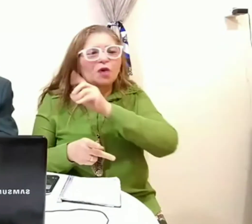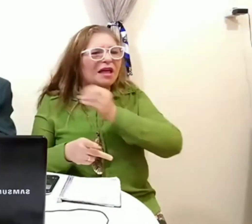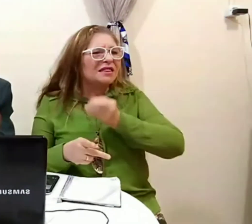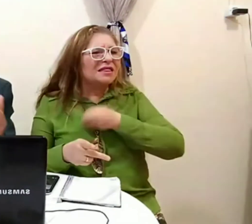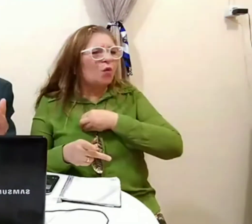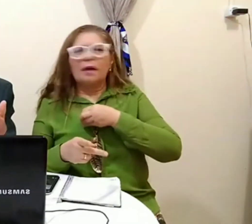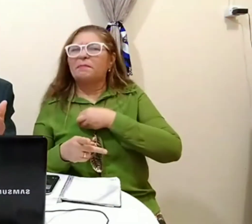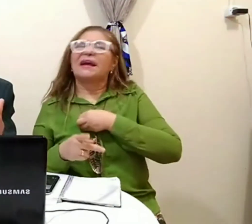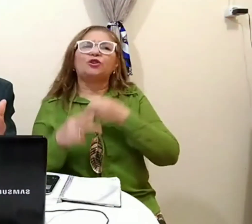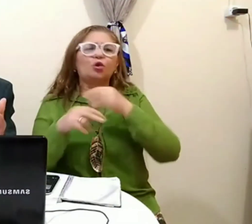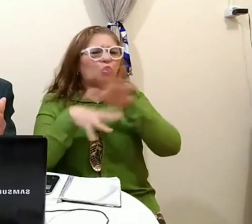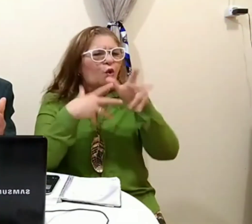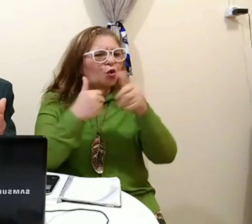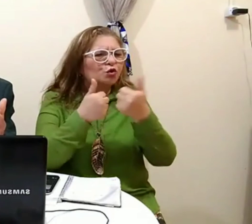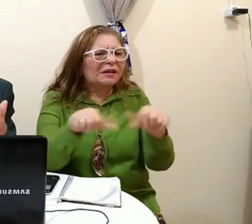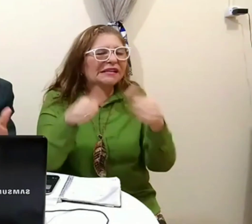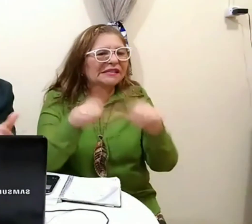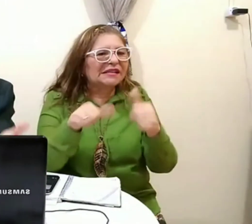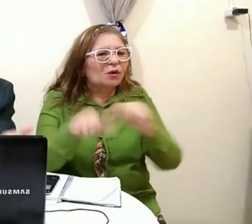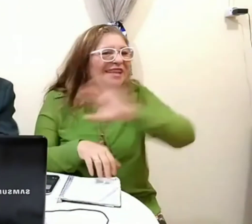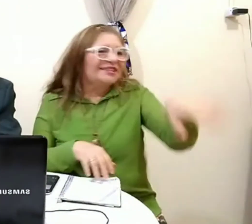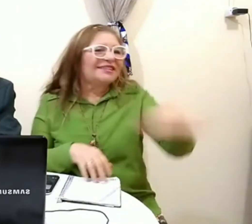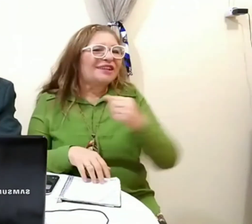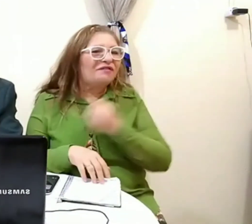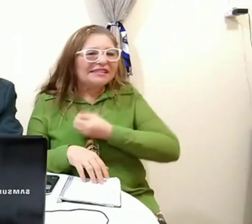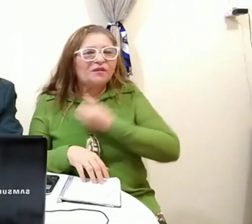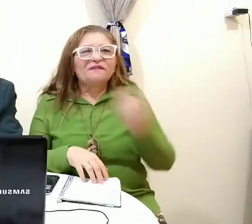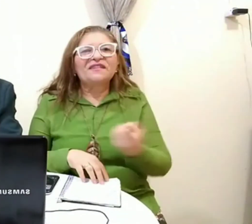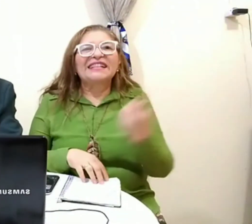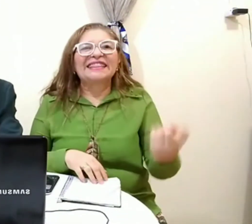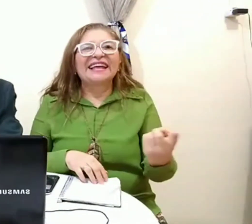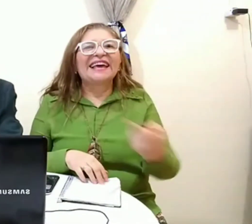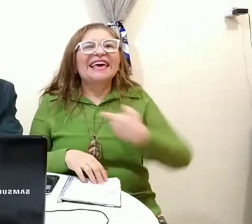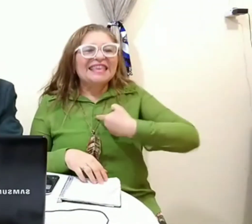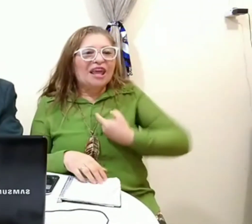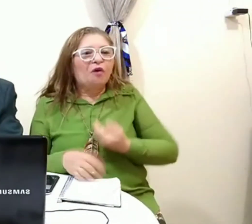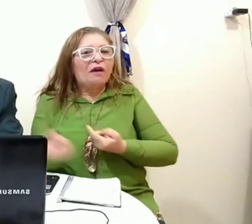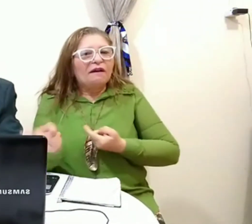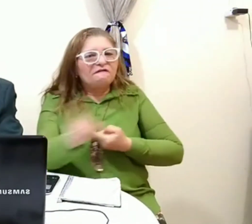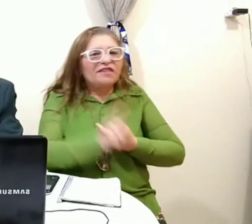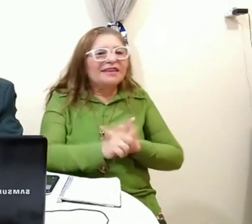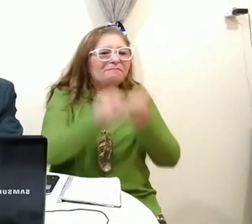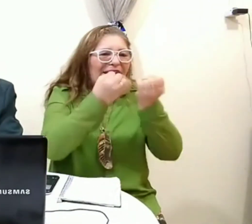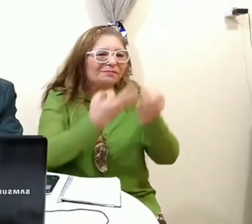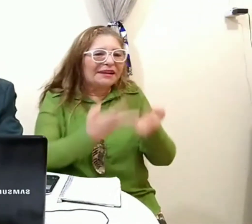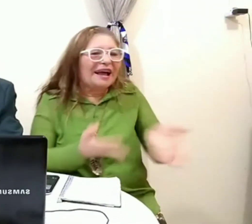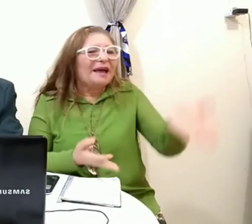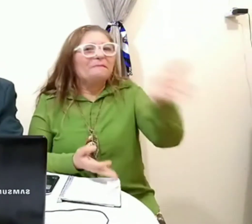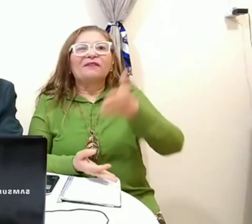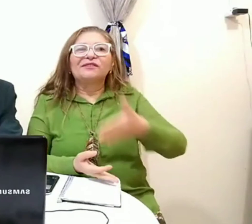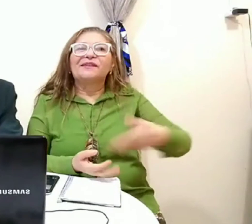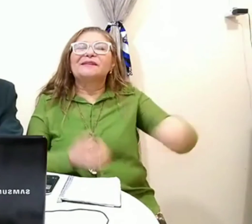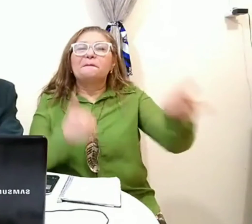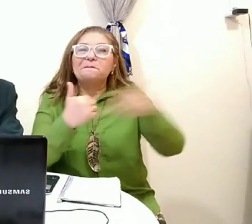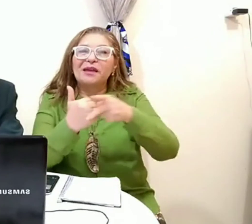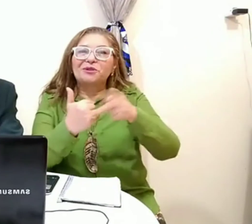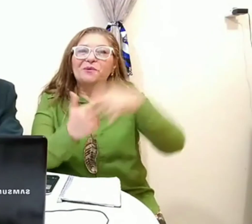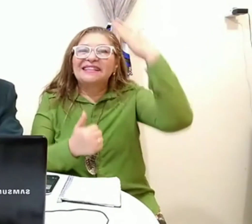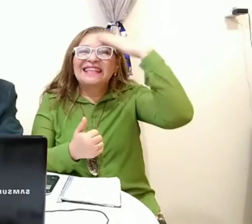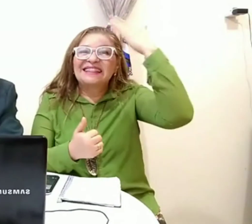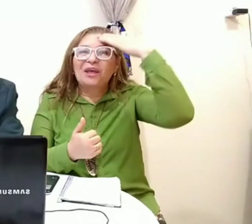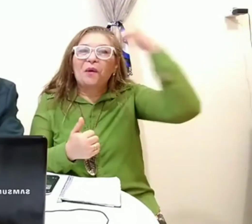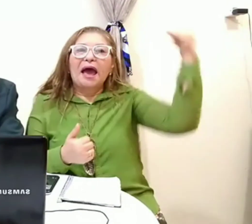Através dos animais que ele disse para Pedro comer. Pedro não comeu naturalmente, mas ele entendeu a mensagem de